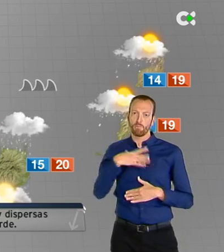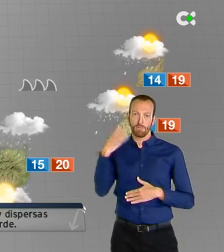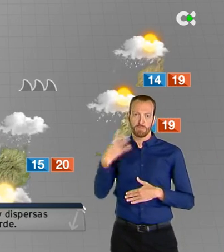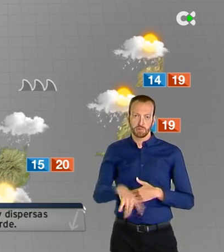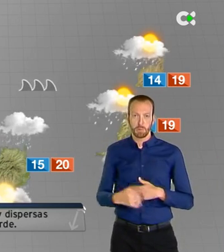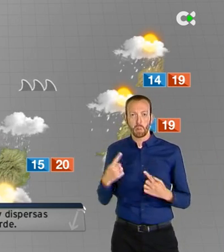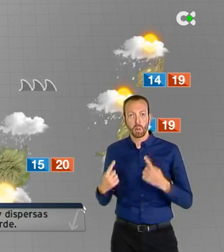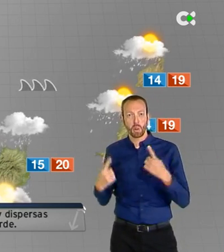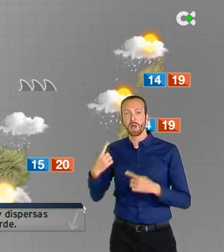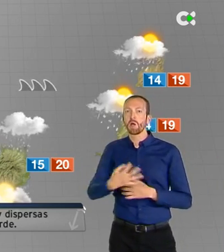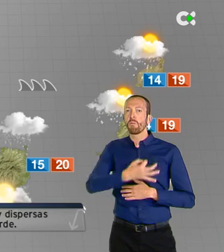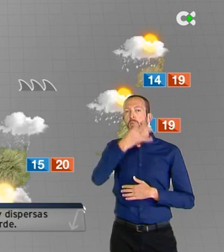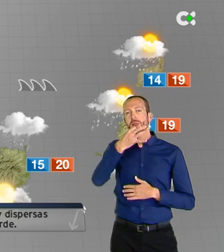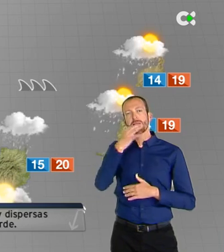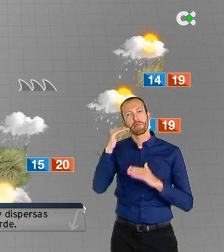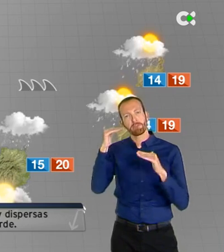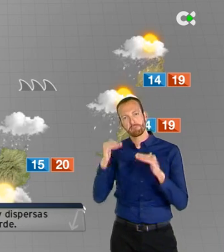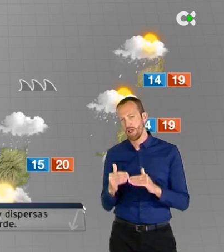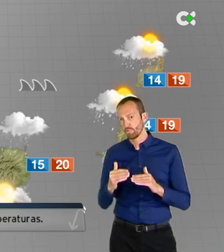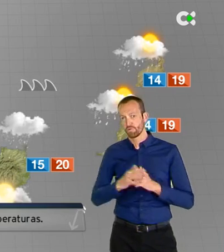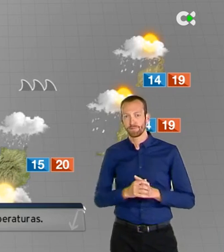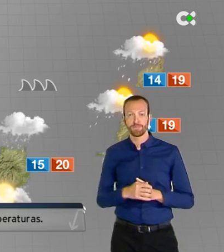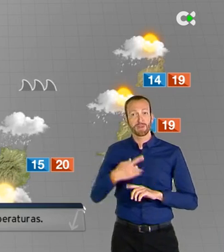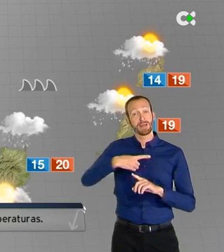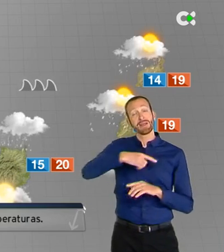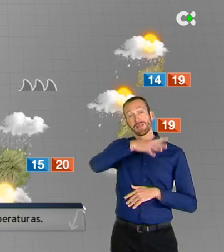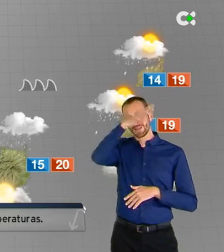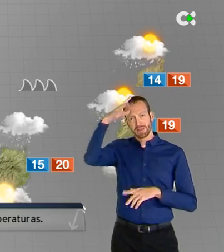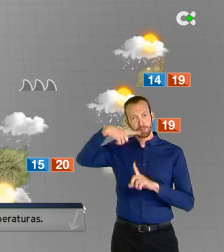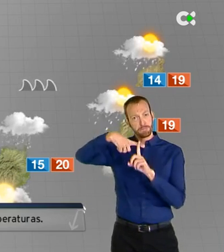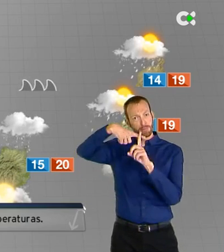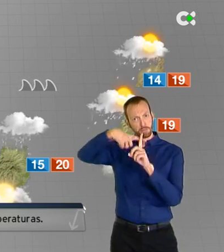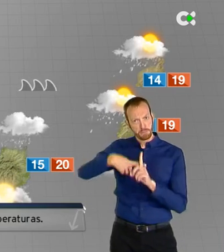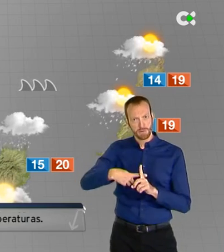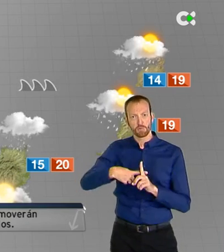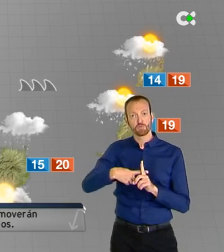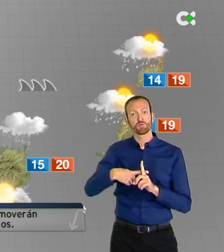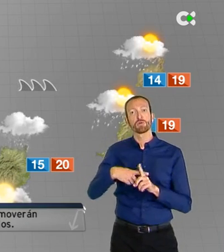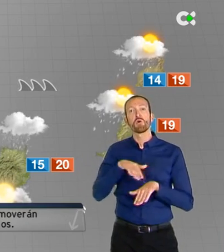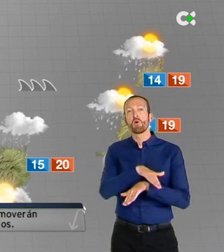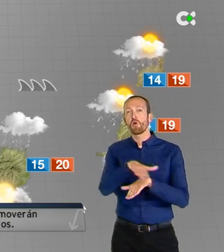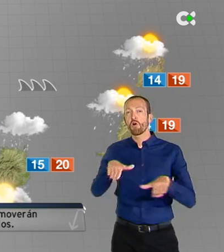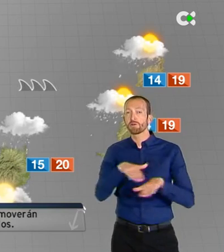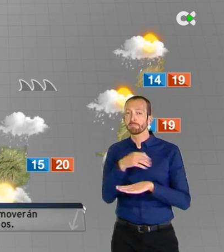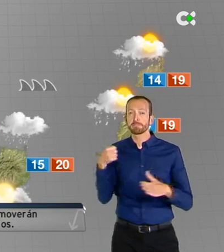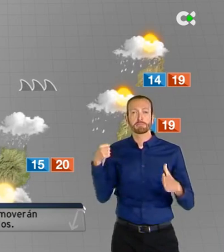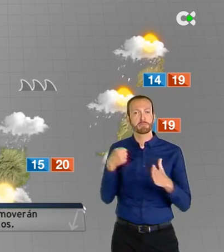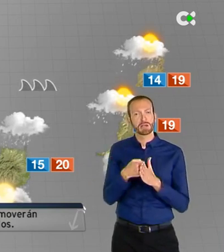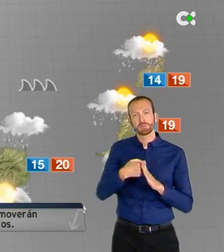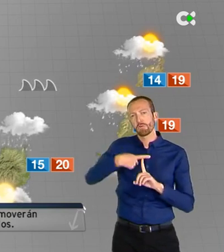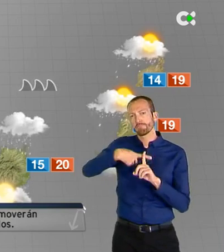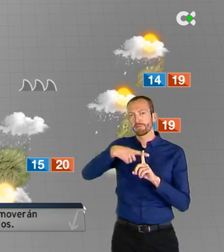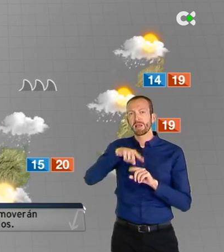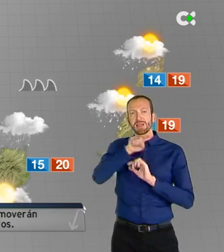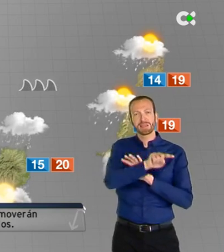y dispersas e irán a menos por la tarde. Bajarán un poco más las temperaturas. En la costa, las máximas